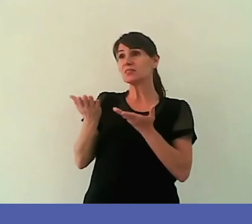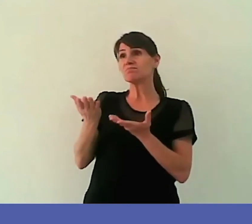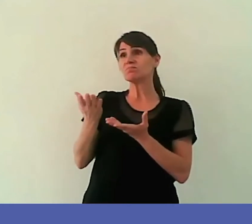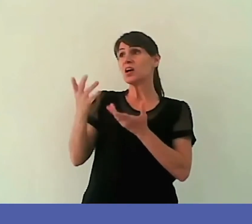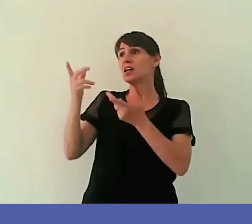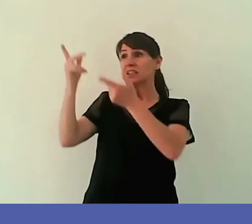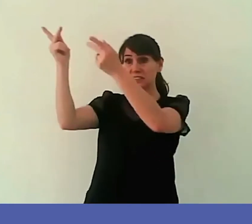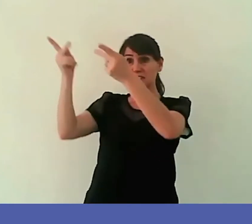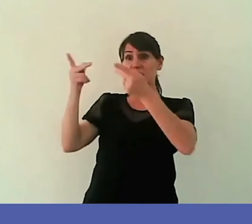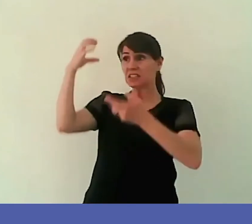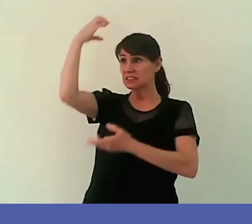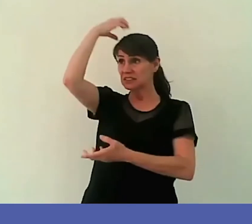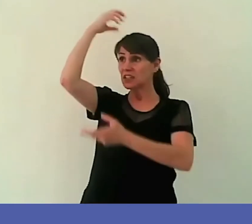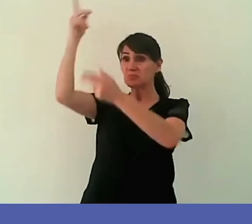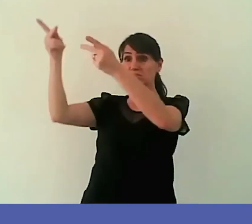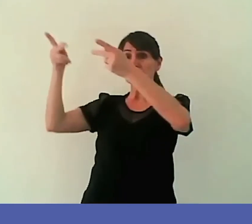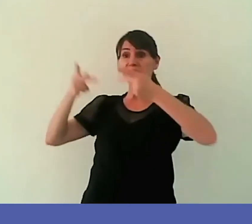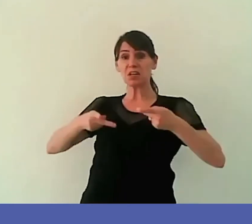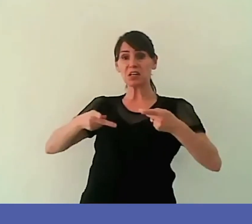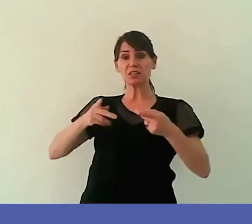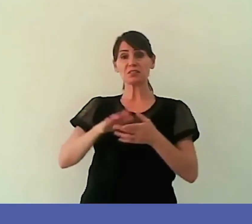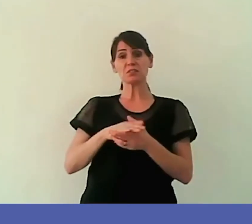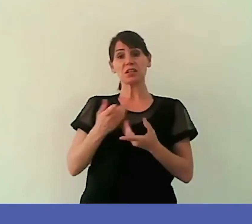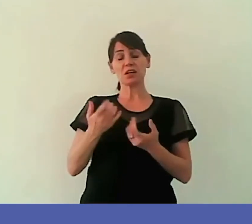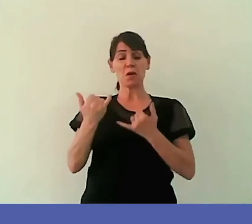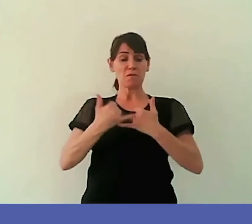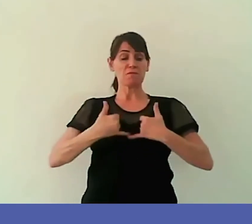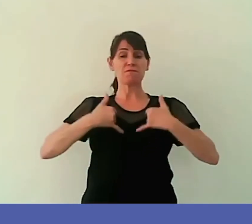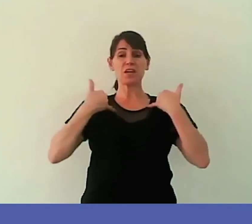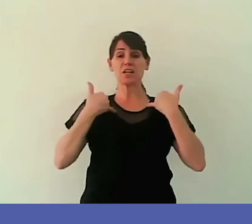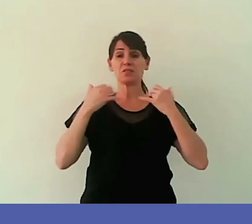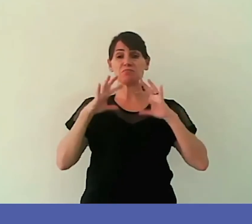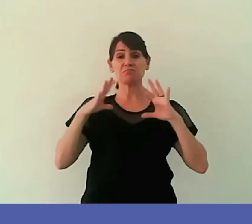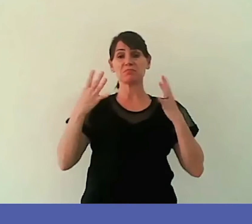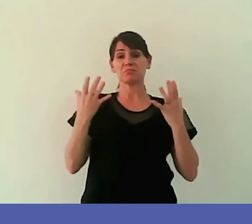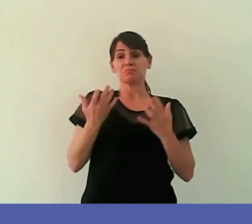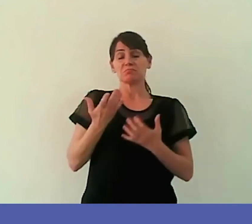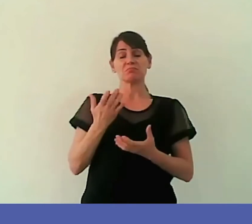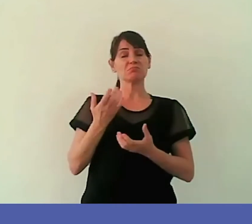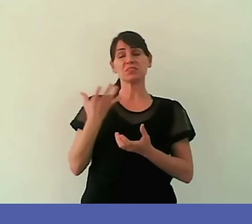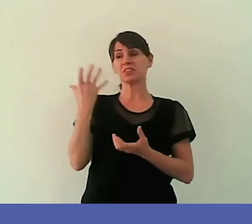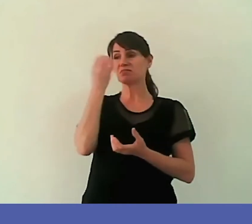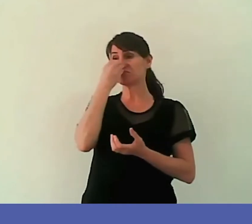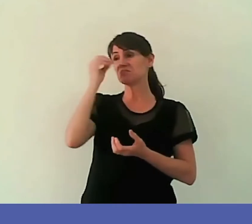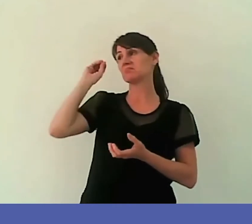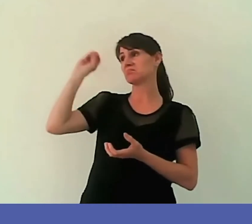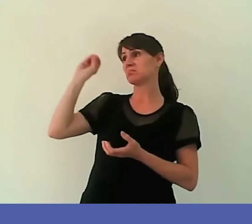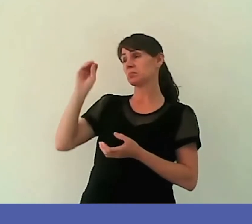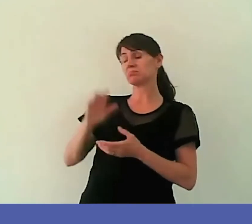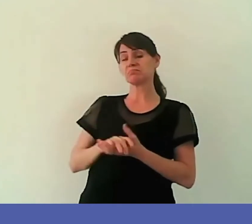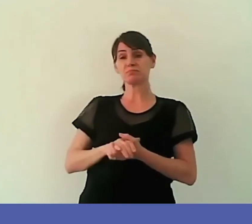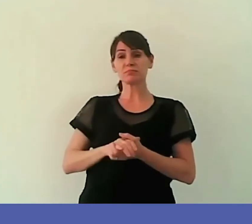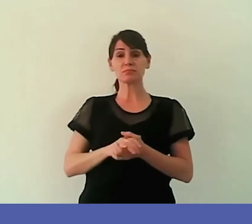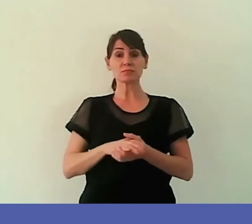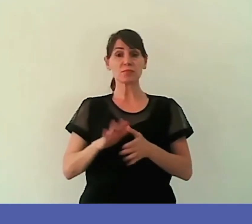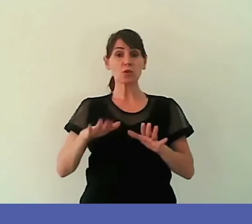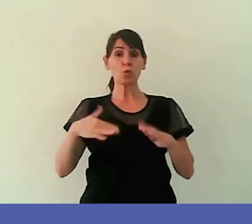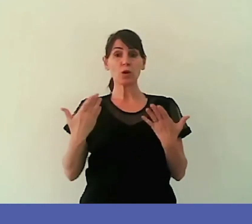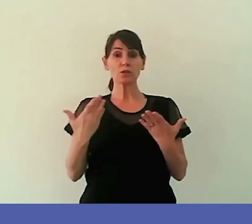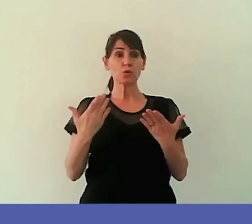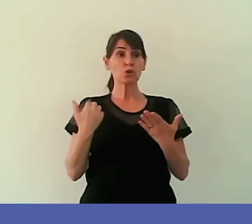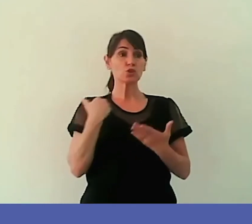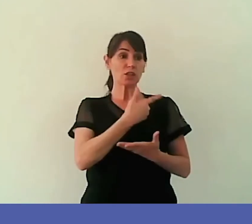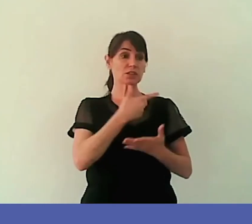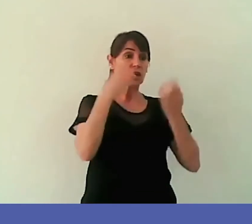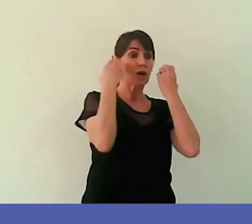rei para as bodas do seu filho. Irmãos, quando pregamos o evangelho, temos que ter esse desespero, abrir